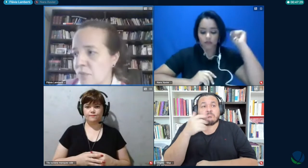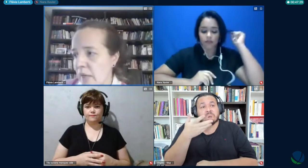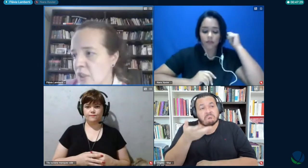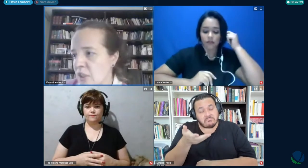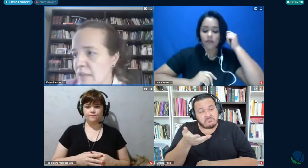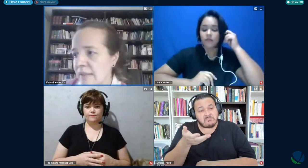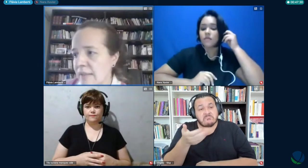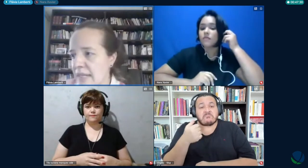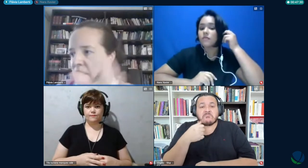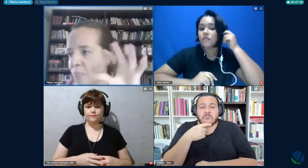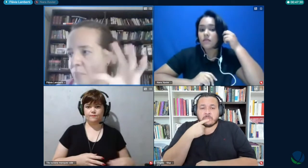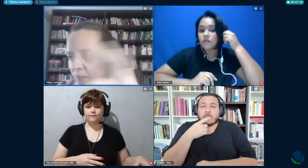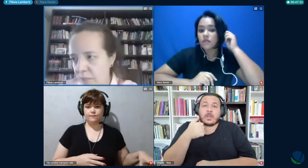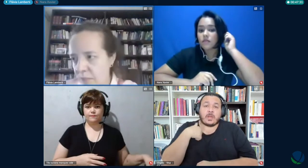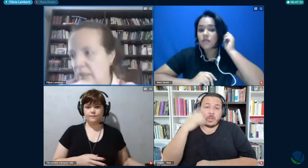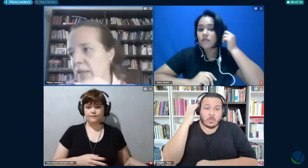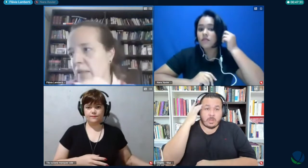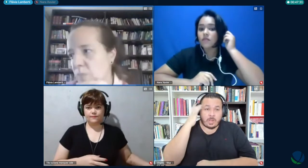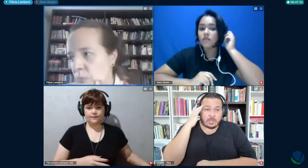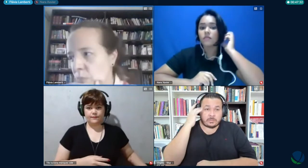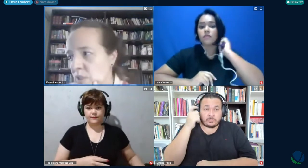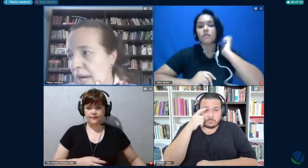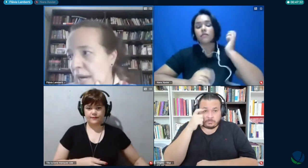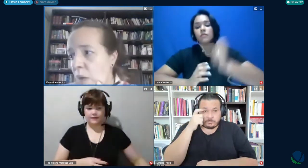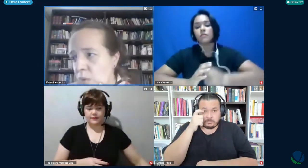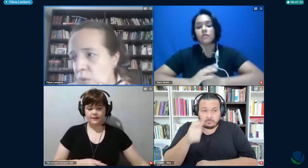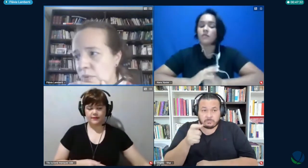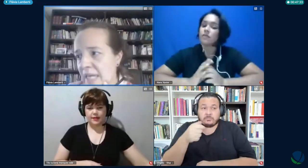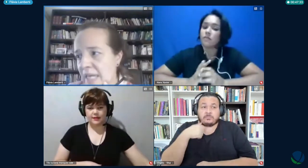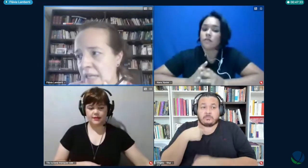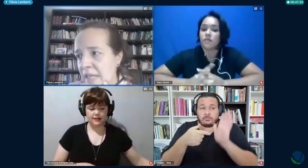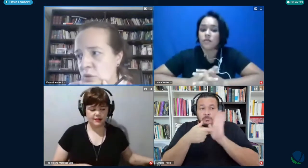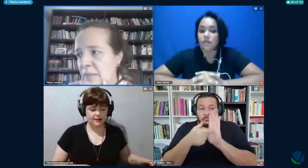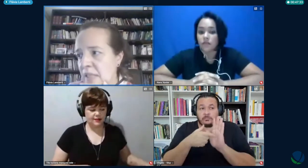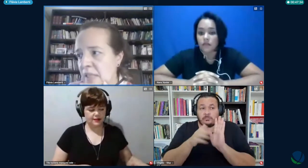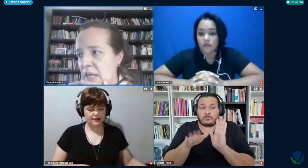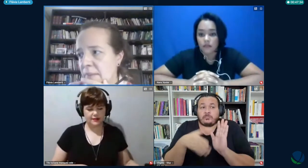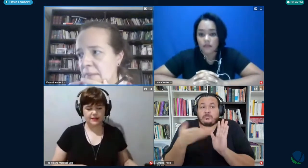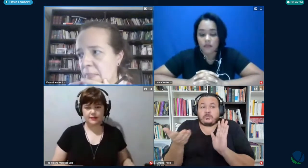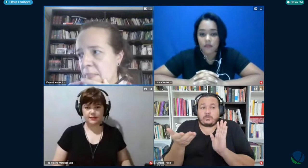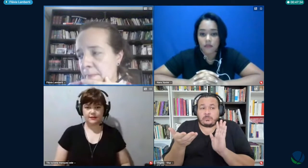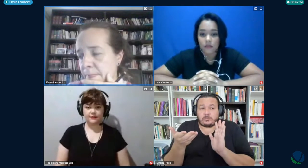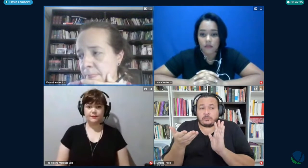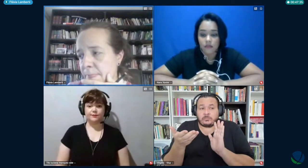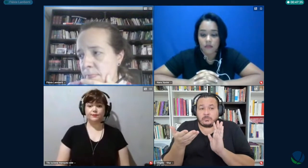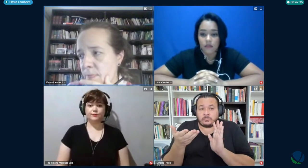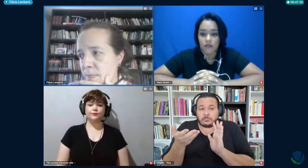se, acho que é interessante mostrar qual seria justamente